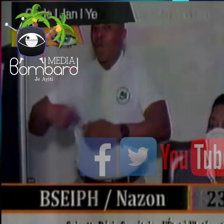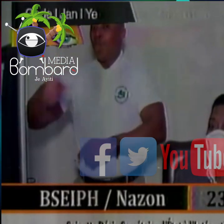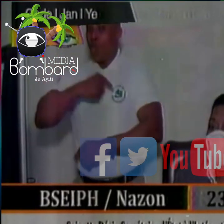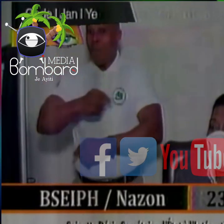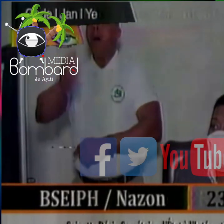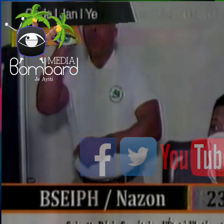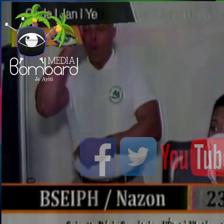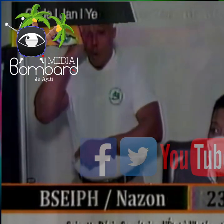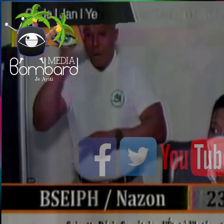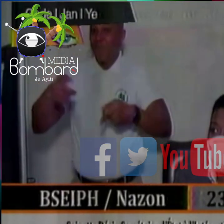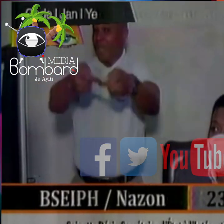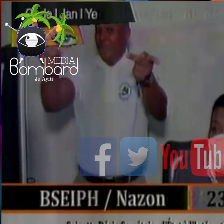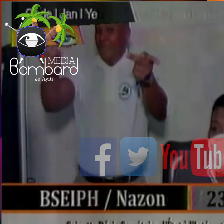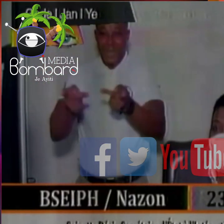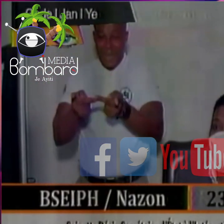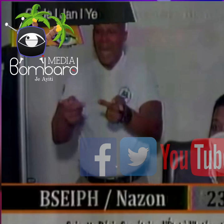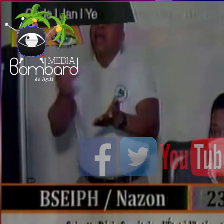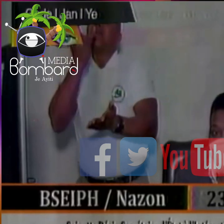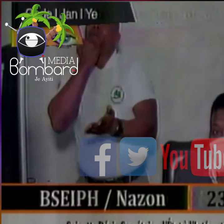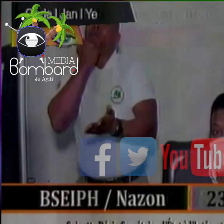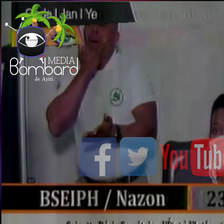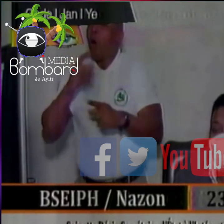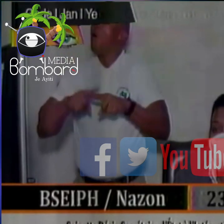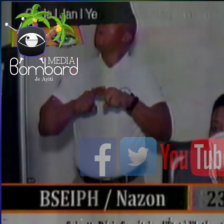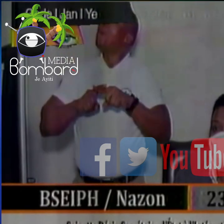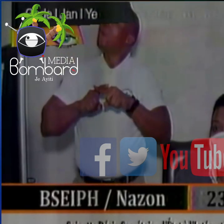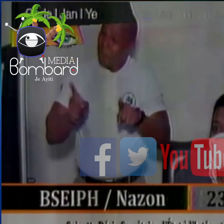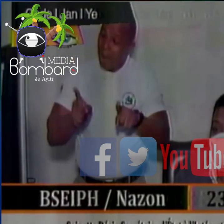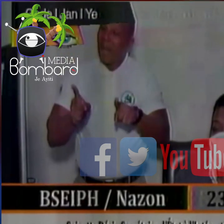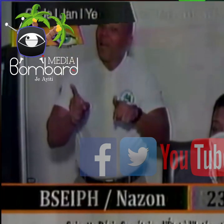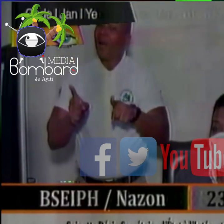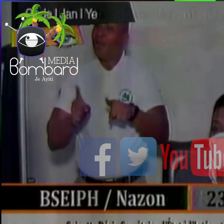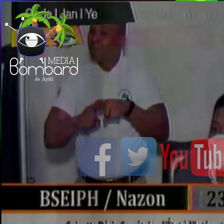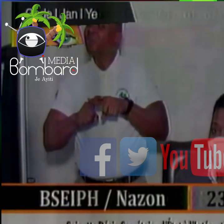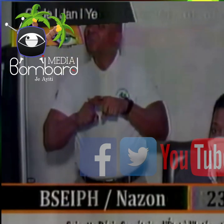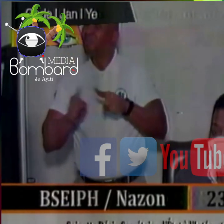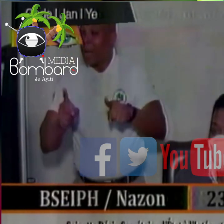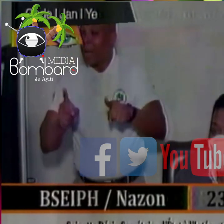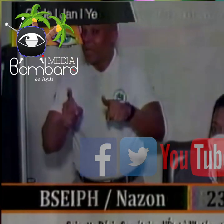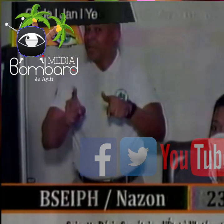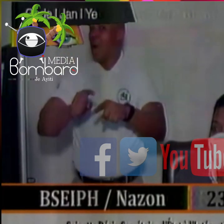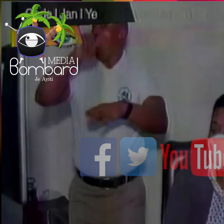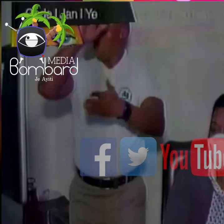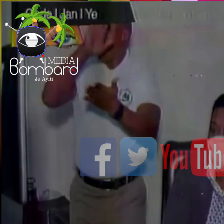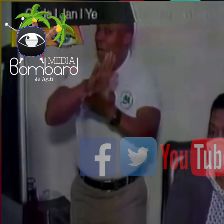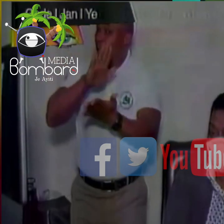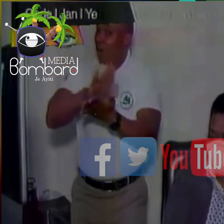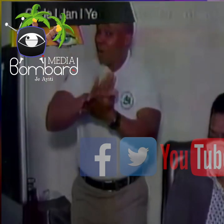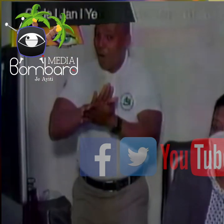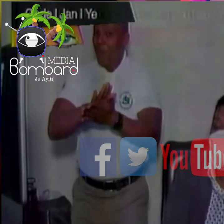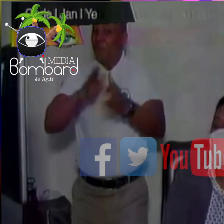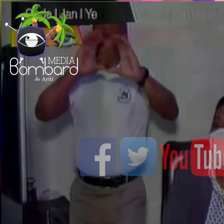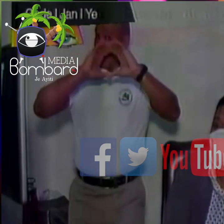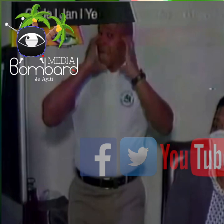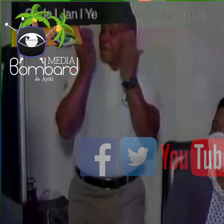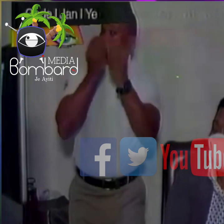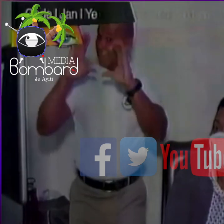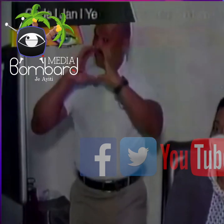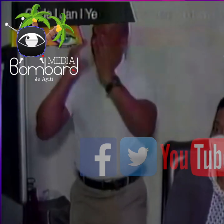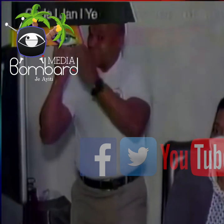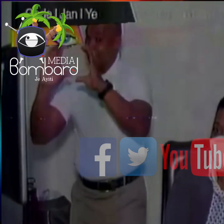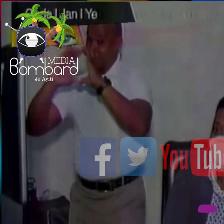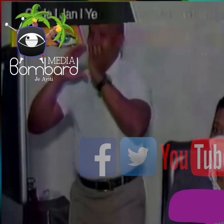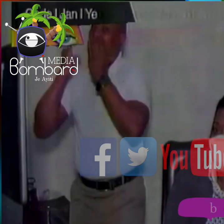l'espace n'est pas approprié. Mais au moins, et son série de son école, nous avons une salle de classe et que le,